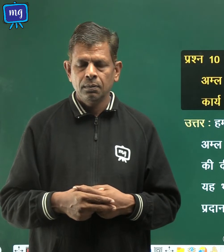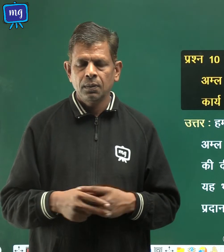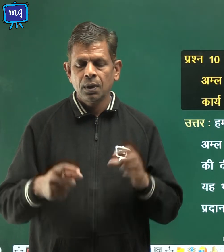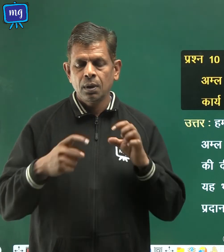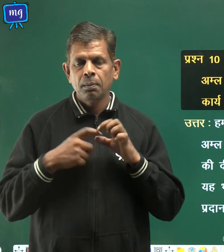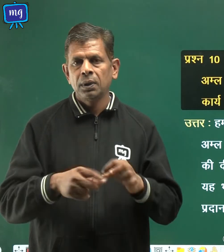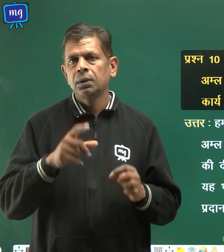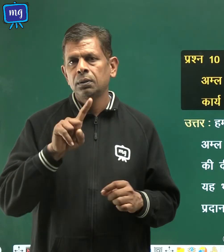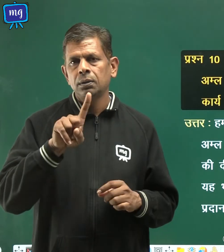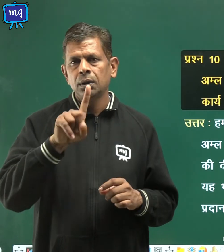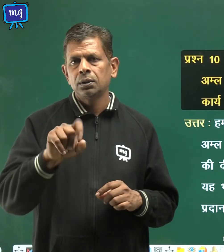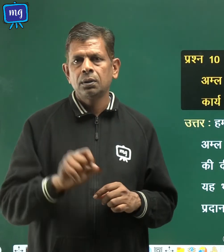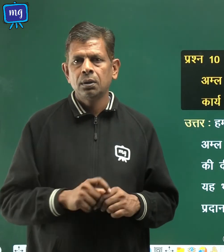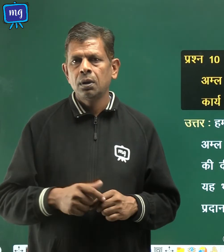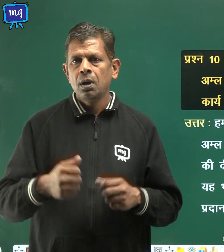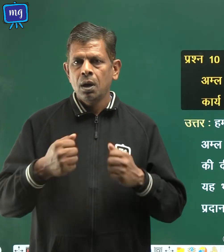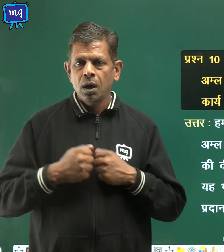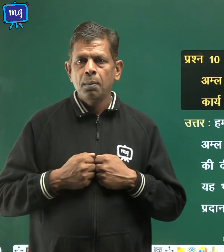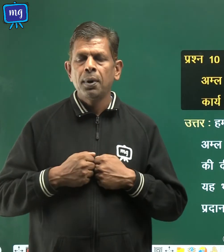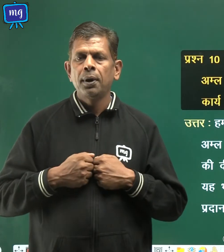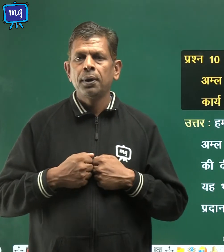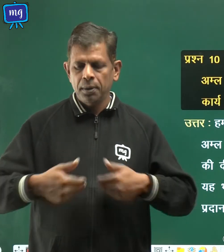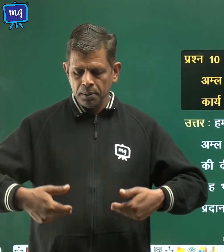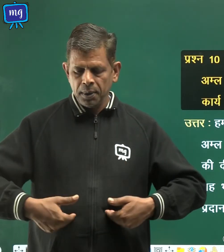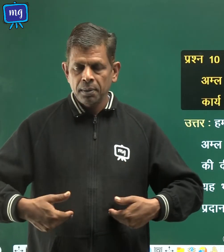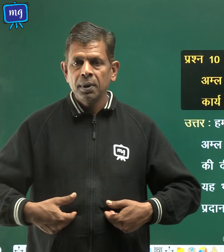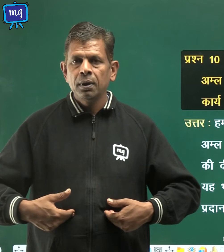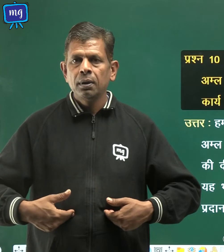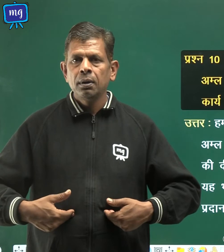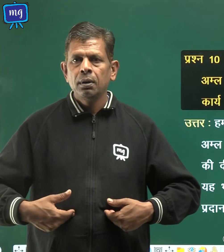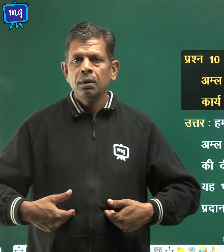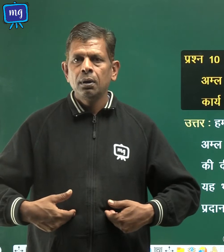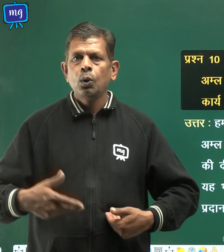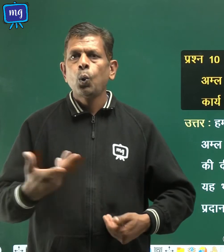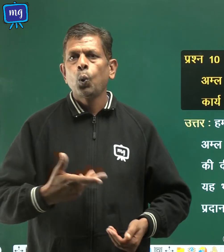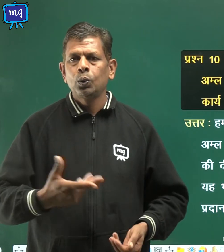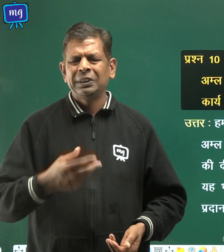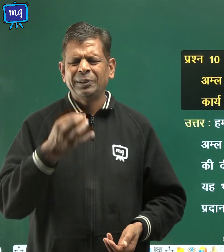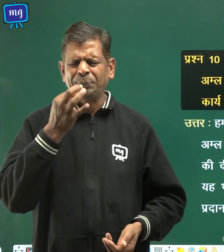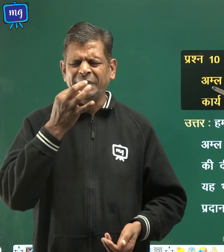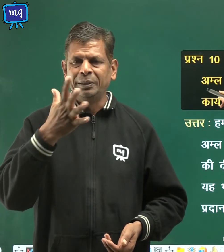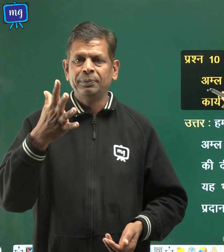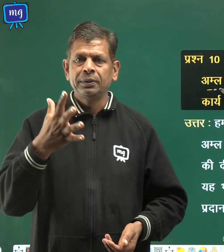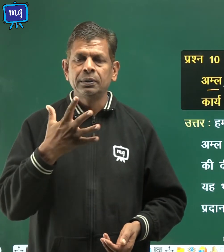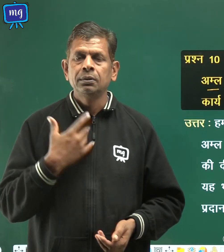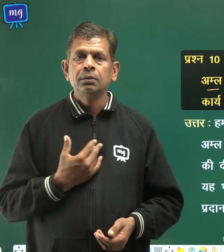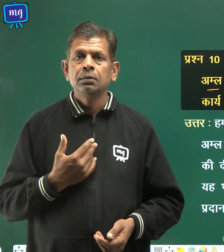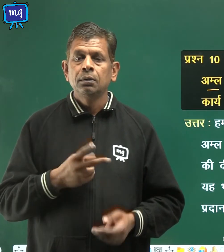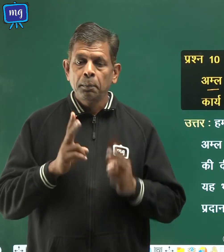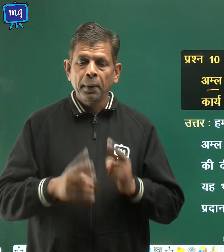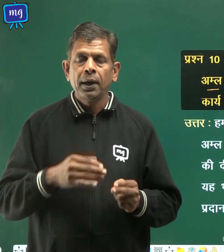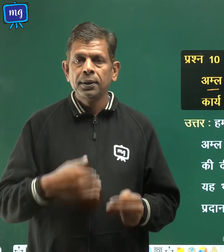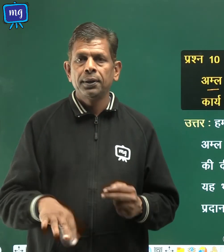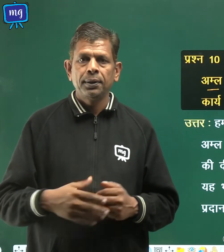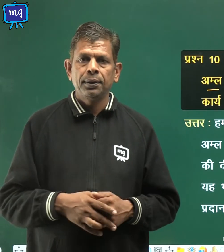प्रश्न 10, हमारे आमाशय में कौन सा अम्ल पाया